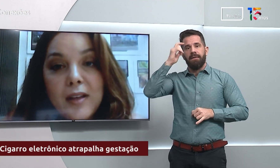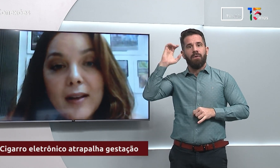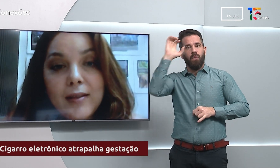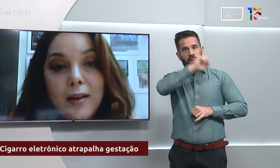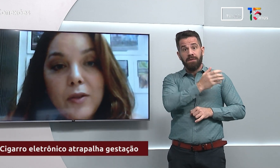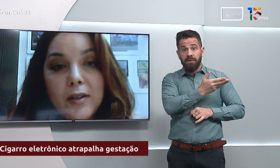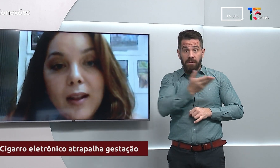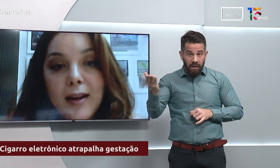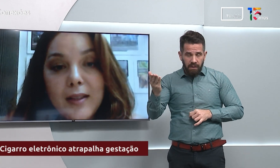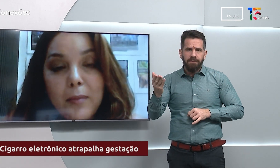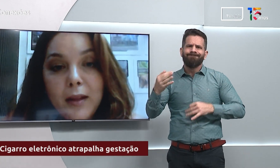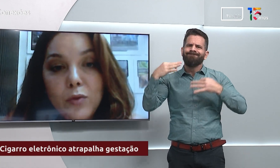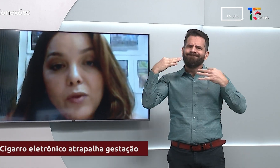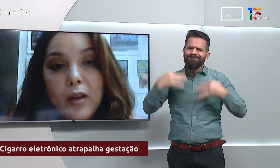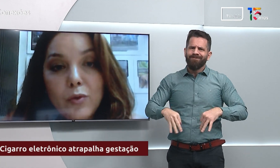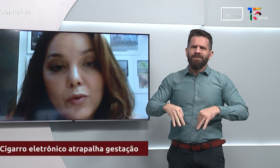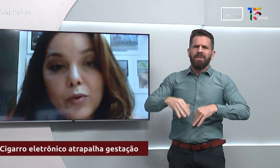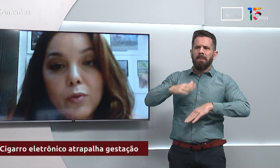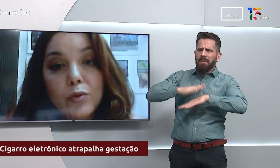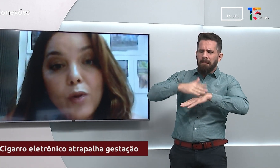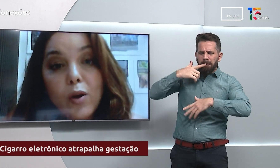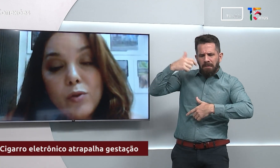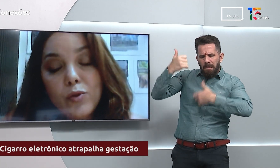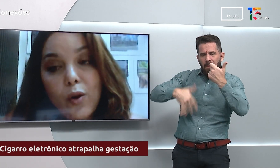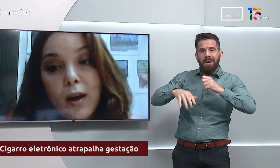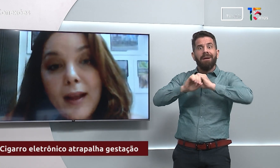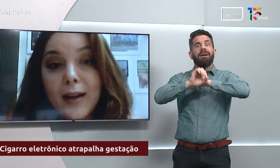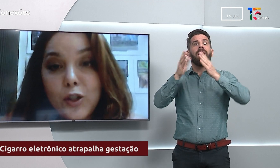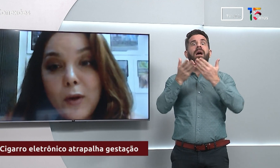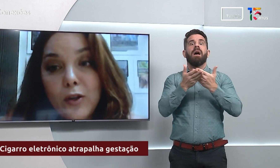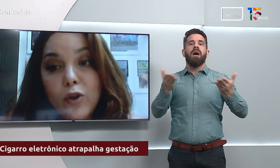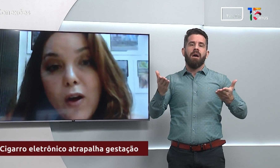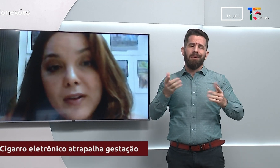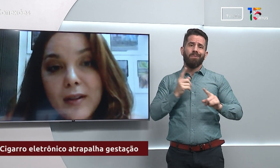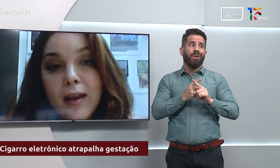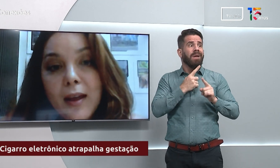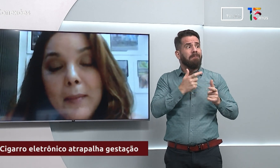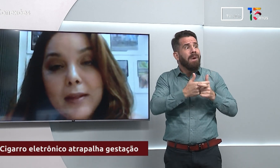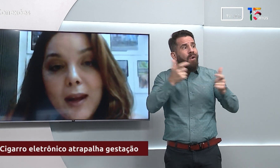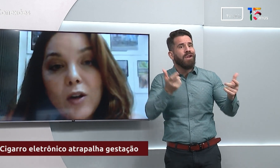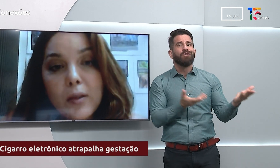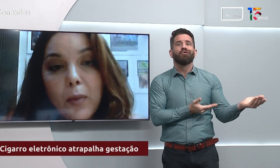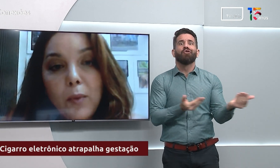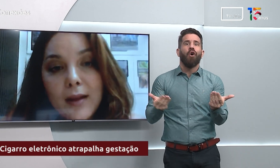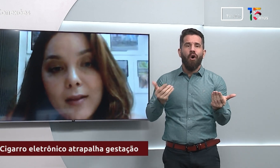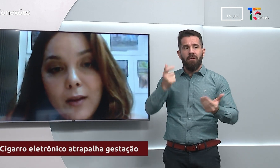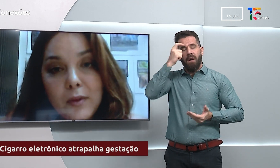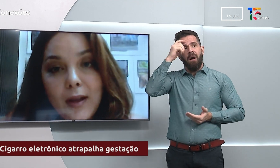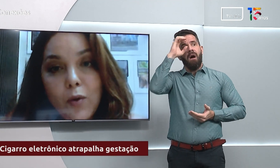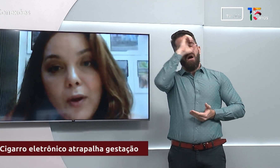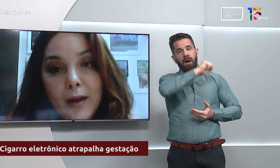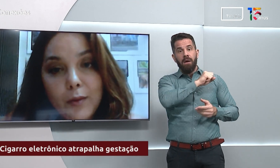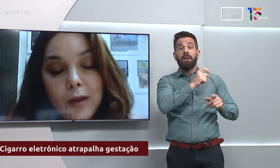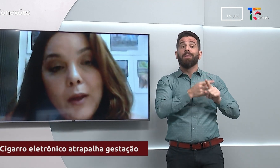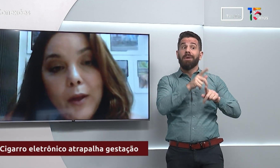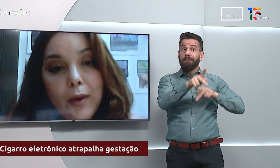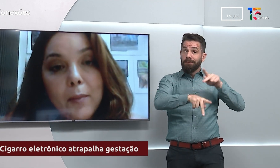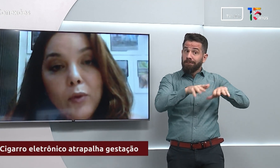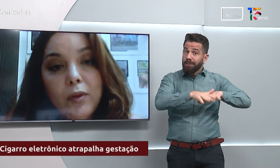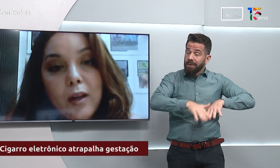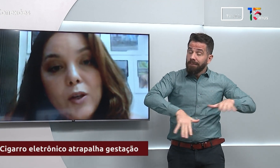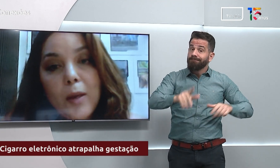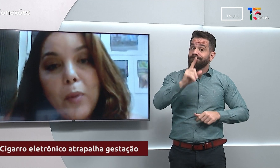câncer, tem alto poder de causar câncer, como câncer de pulmão, de bexiga, cânceres neurológicos,